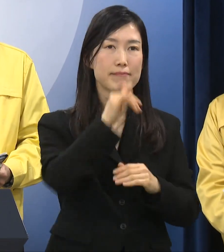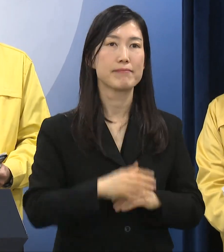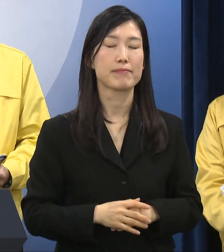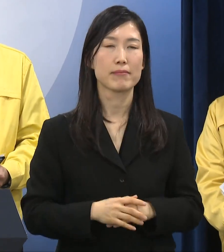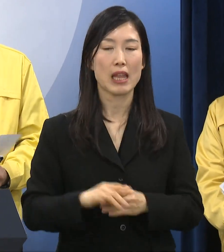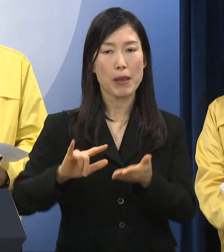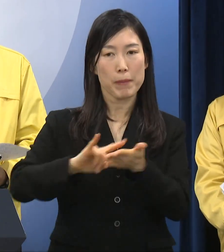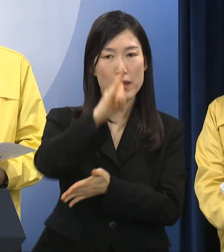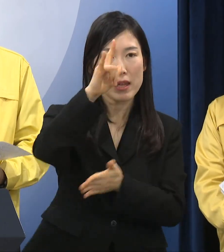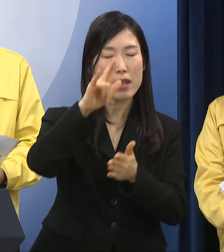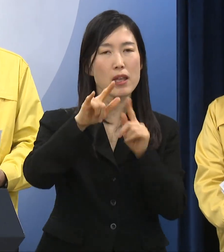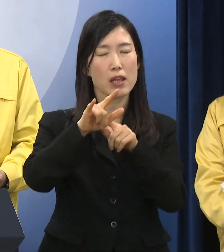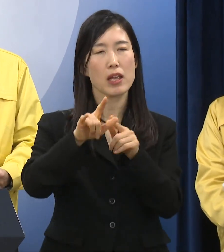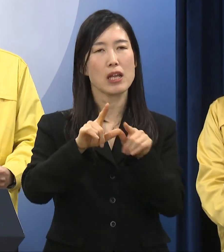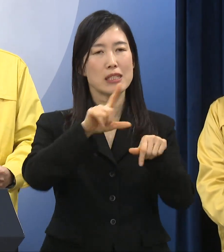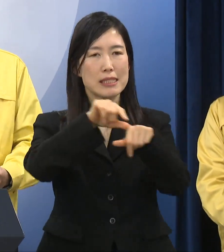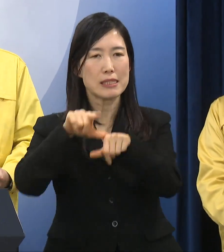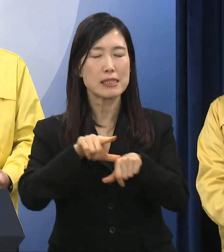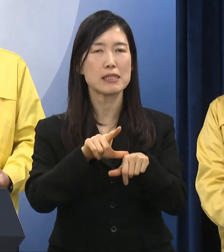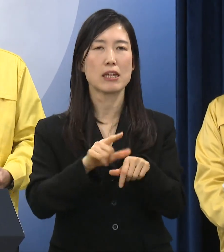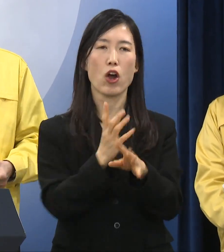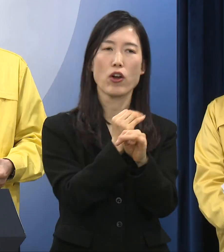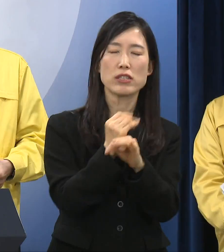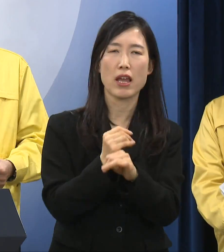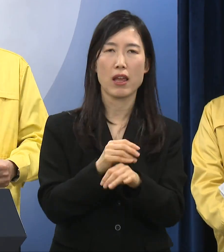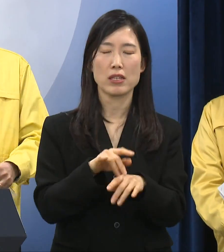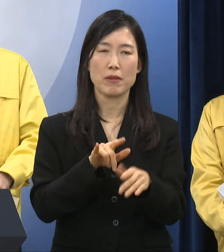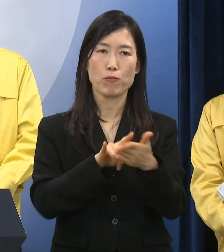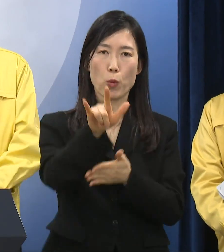경우에는 시시각각 상황이 변하고 있기 때문에 어디가